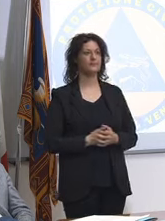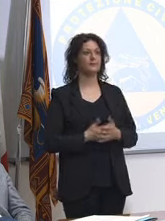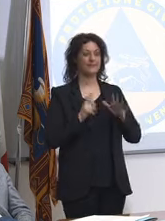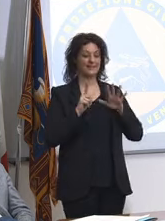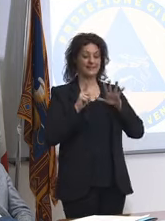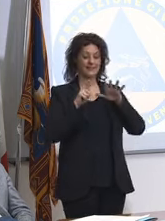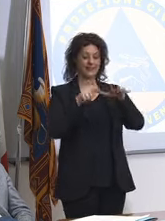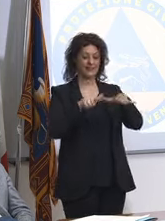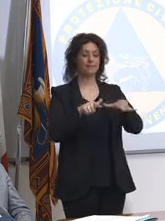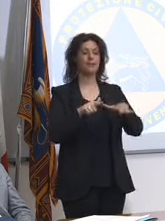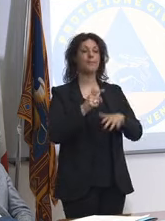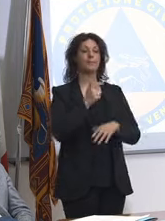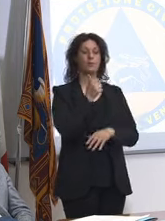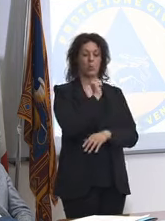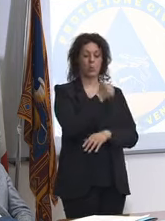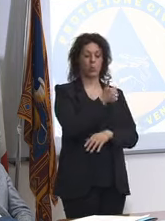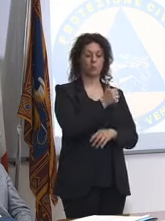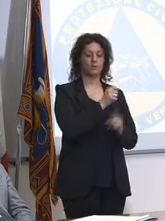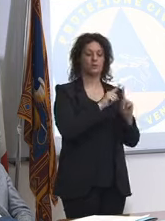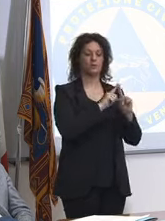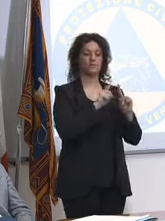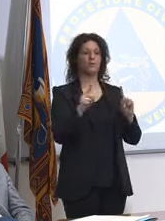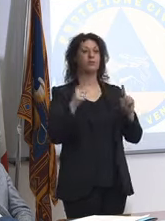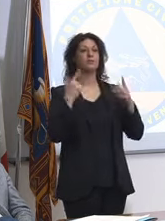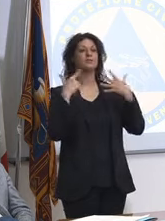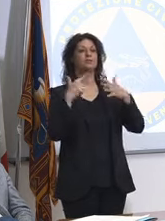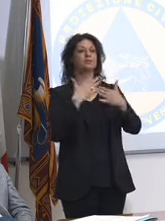dall'11 al 17 maggio